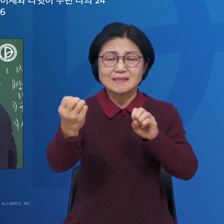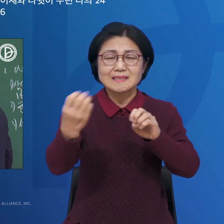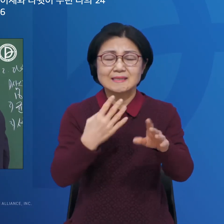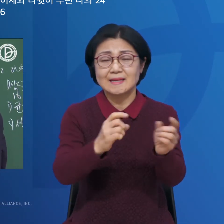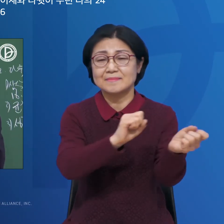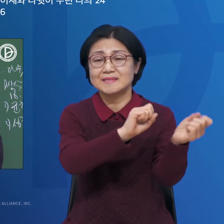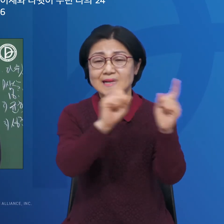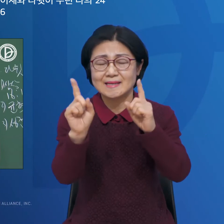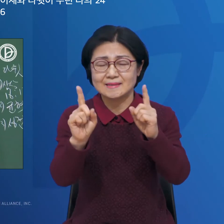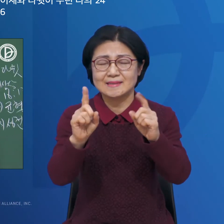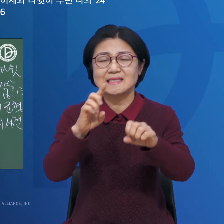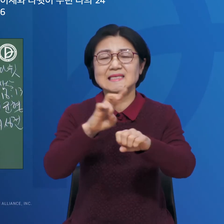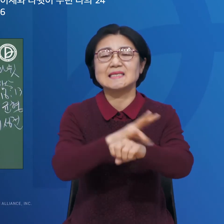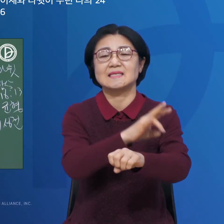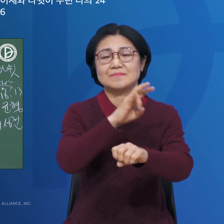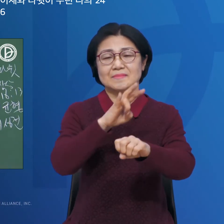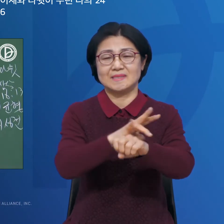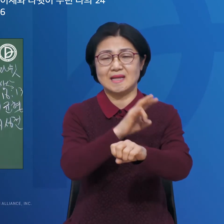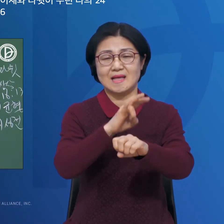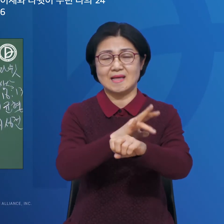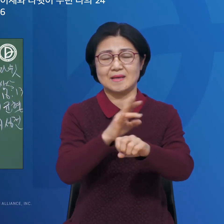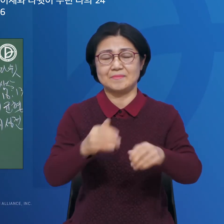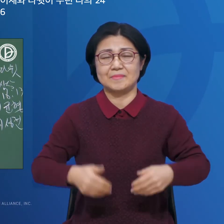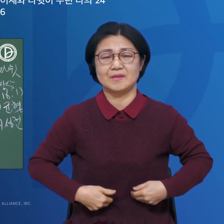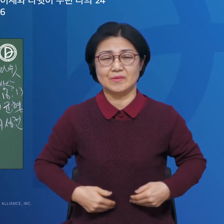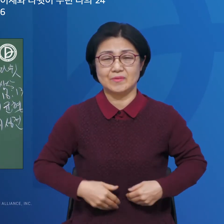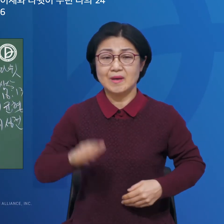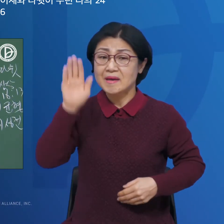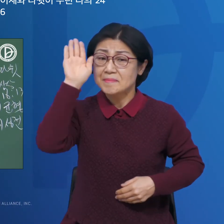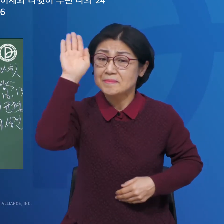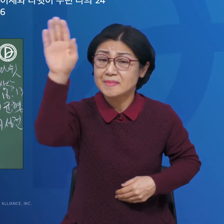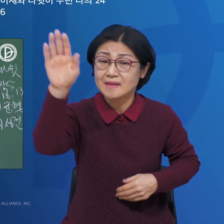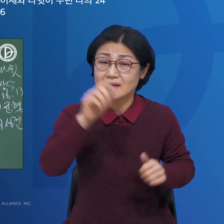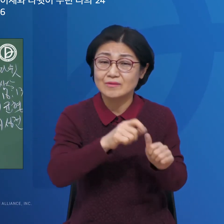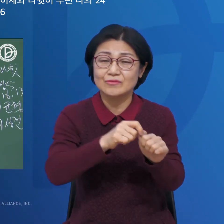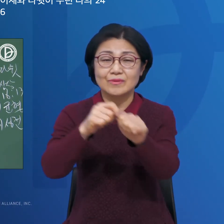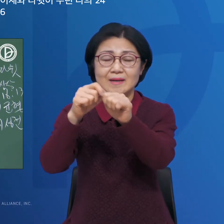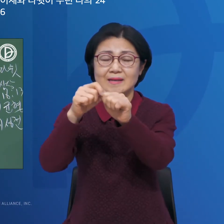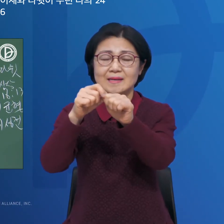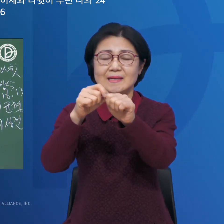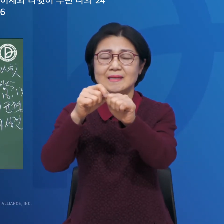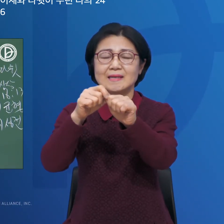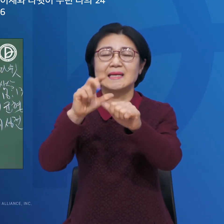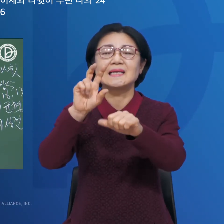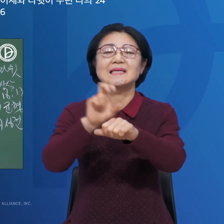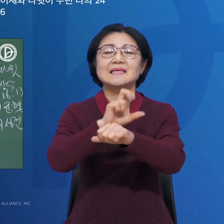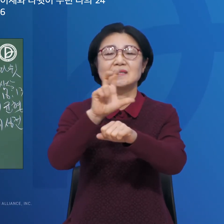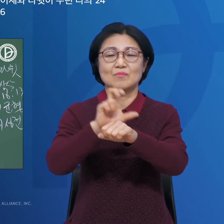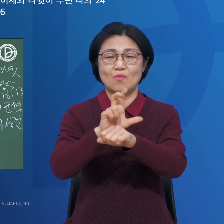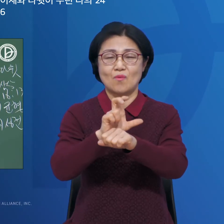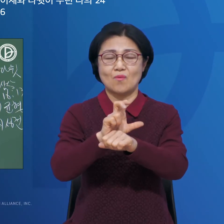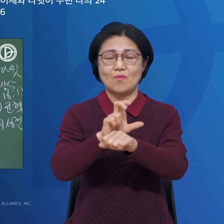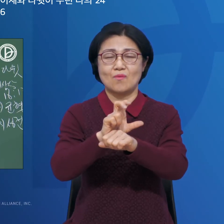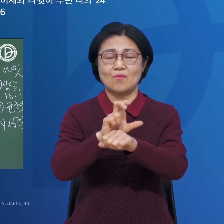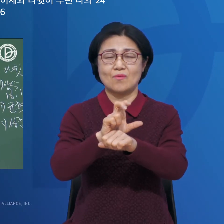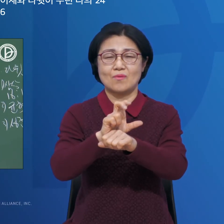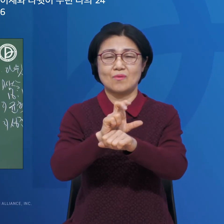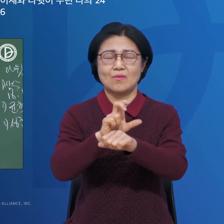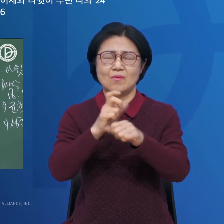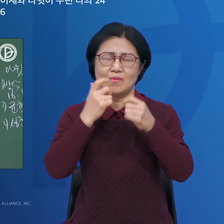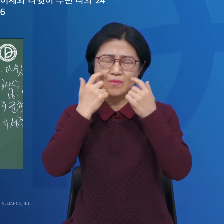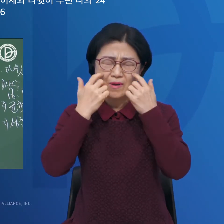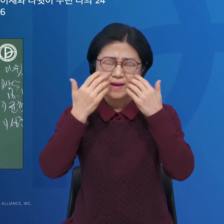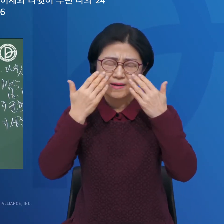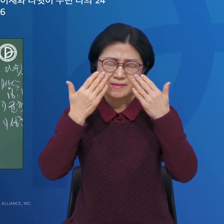save all the fields. 그 정도가 아닙니다. And not just 미래 that. 살리는 25로 To take that as your 25 hours to save the future. 확실합니다.